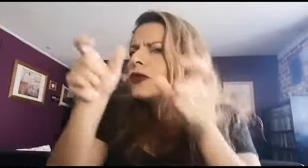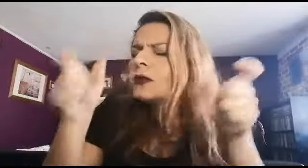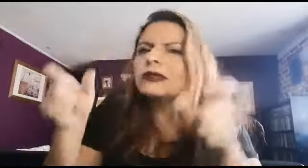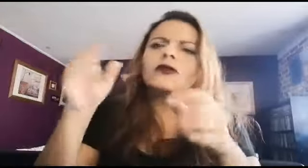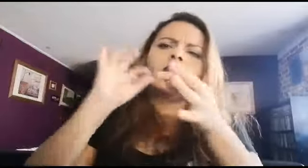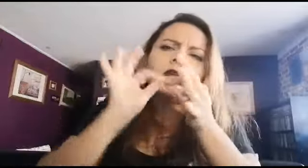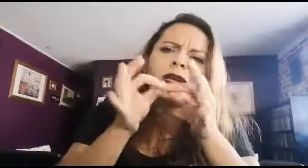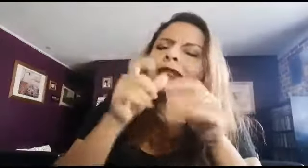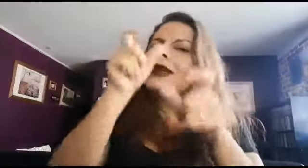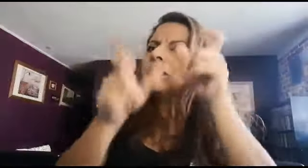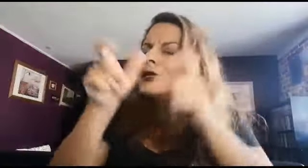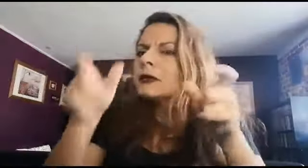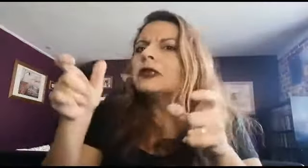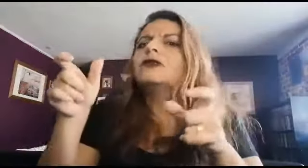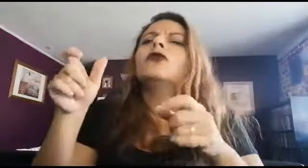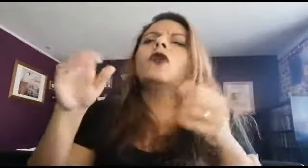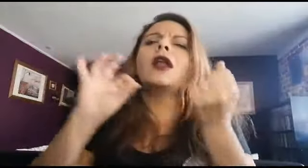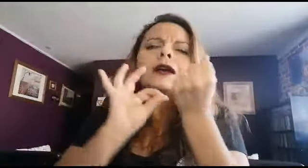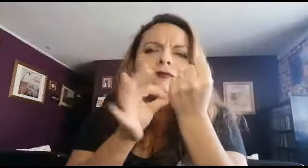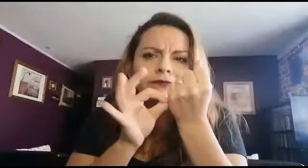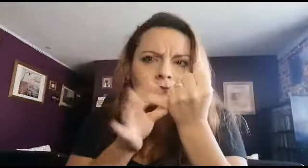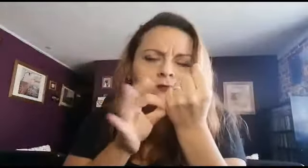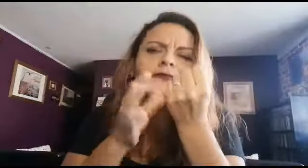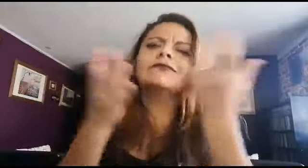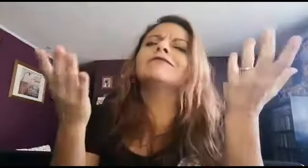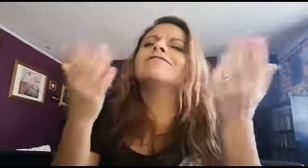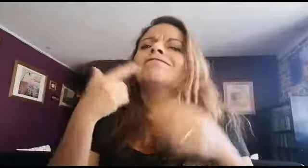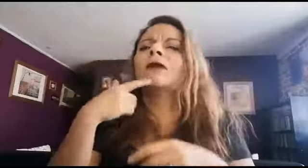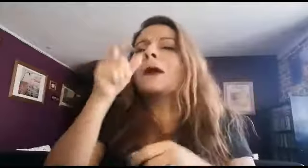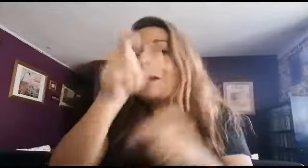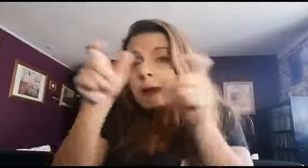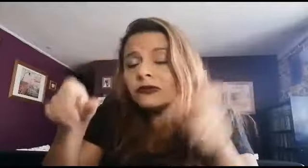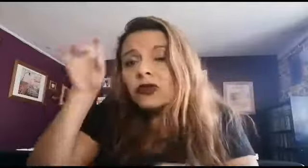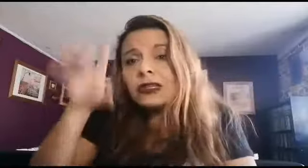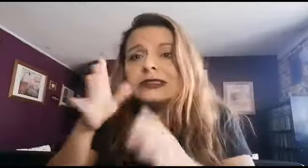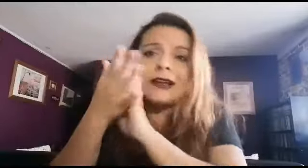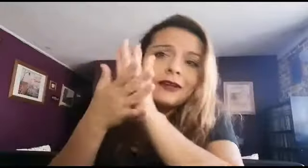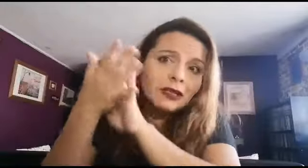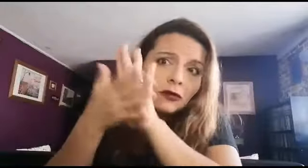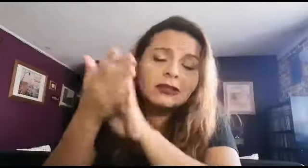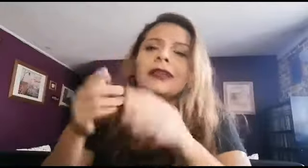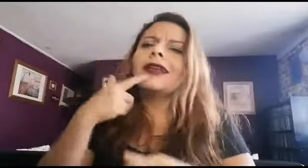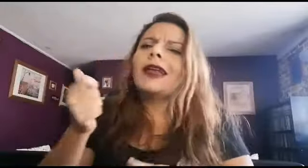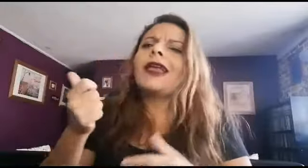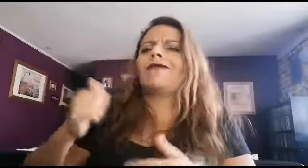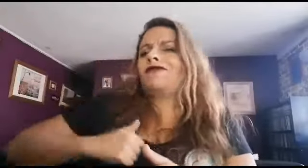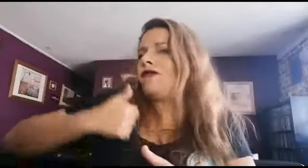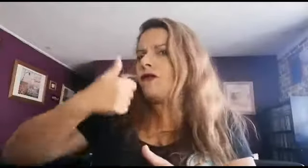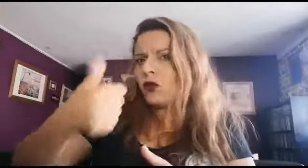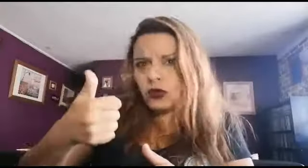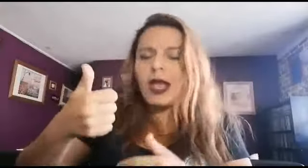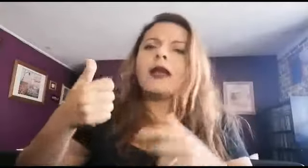un grupo de personas voluntarios que son intérpretes facilitadores de la comunicación o personas que saben lengua de señas